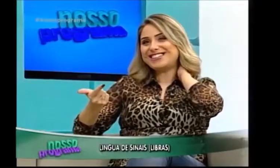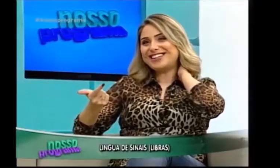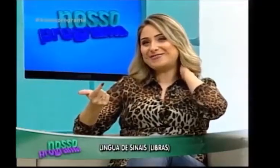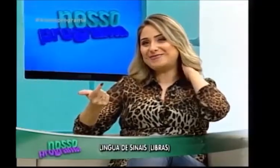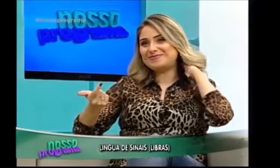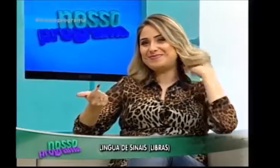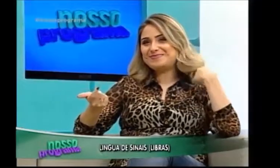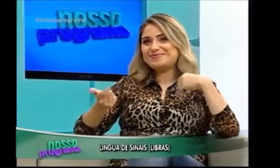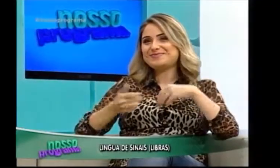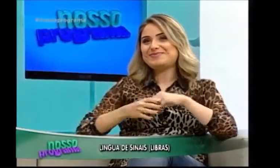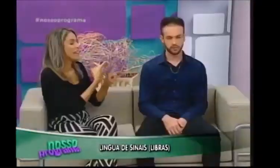né?